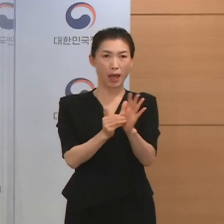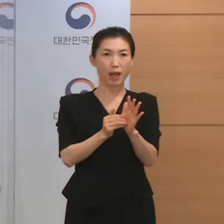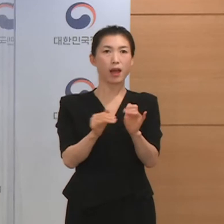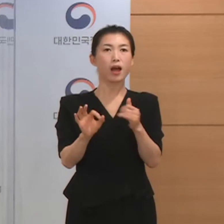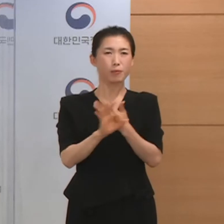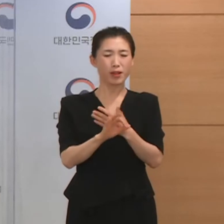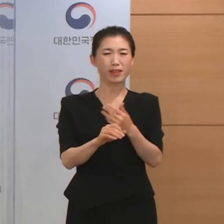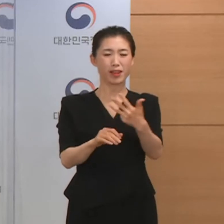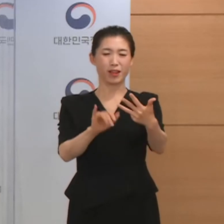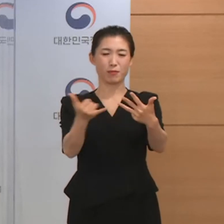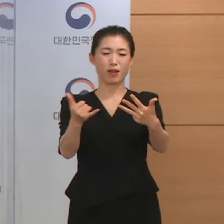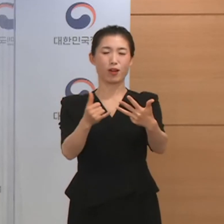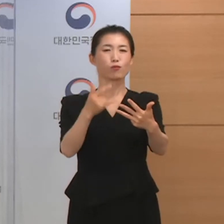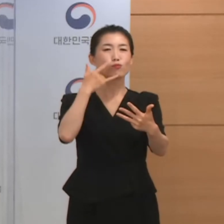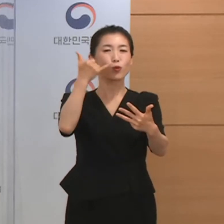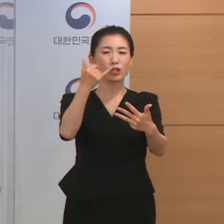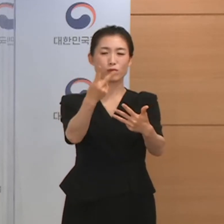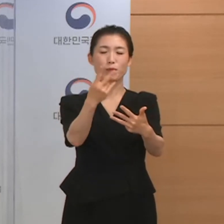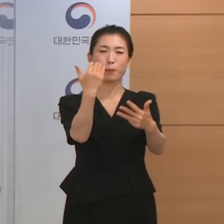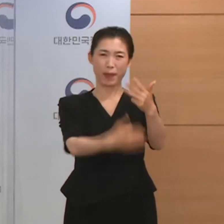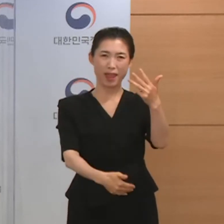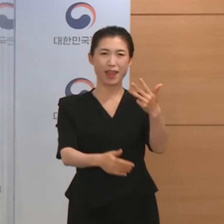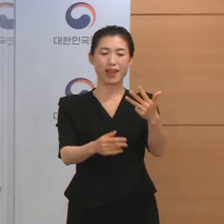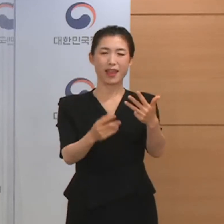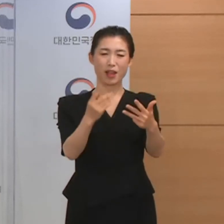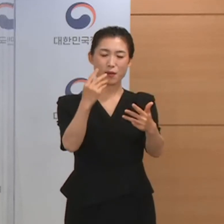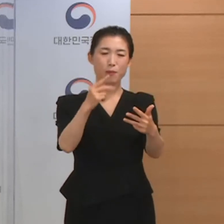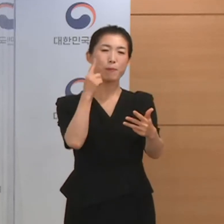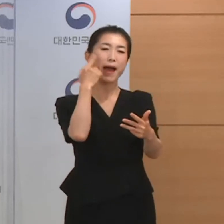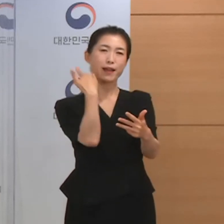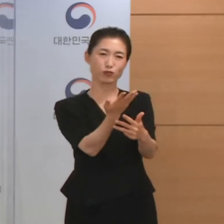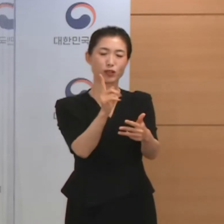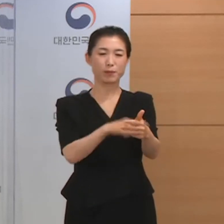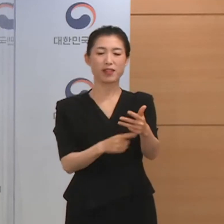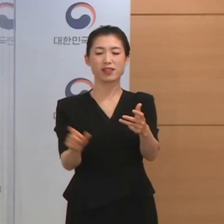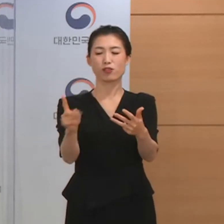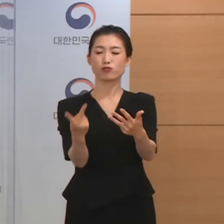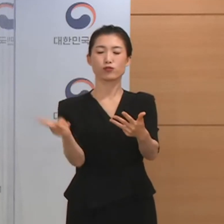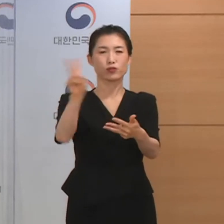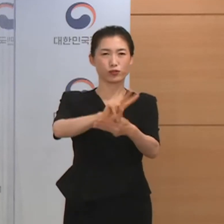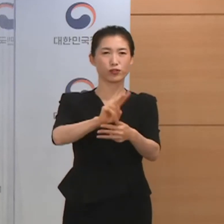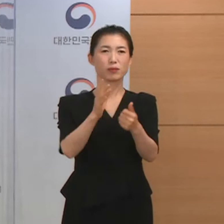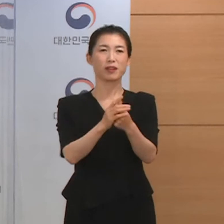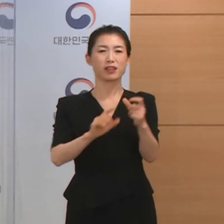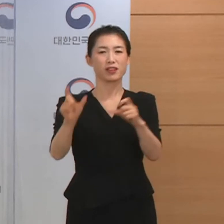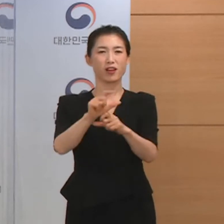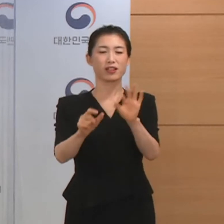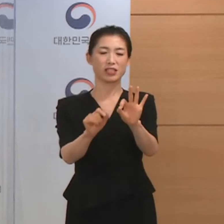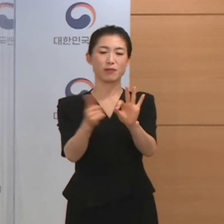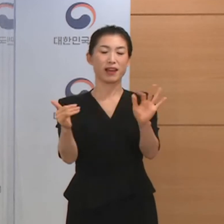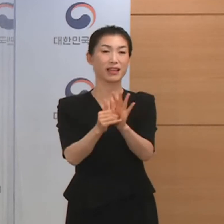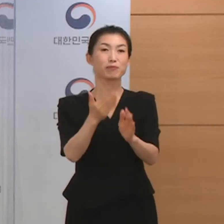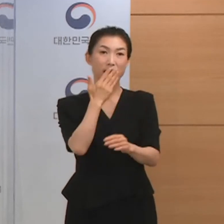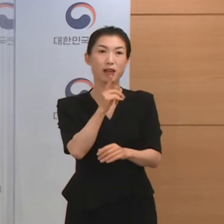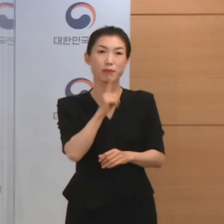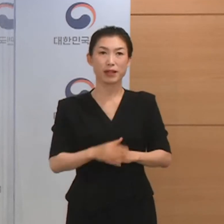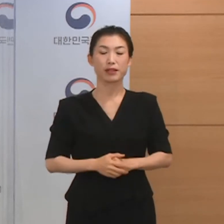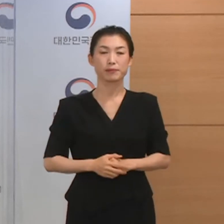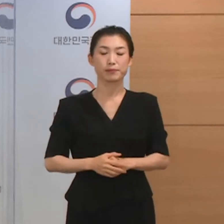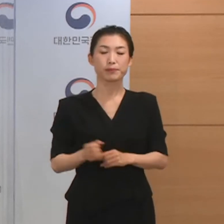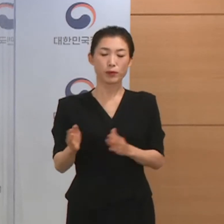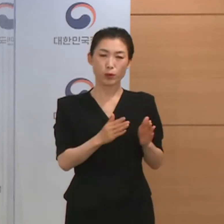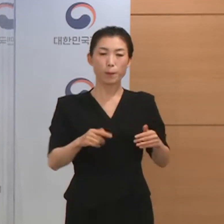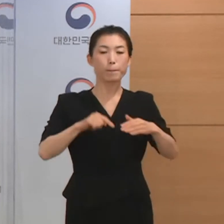노인 어르신분들의 일상생활의 회복을 좀 더 지원하는 방향으로 검토를 했습니다. 야외